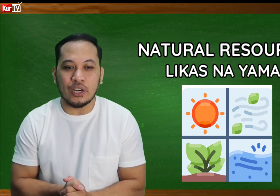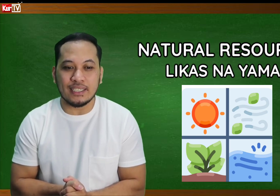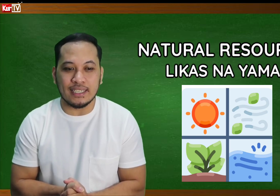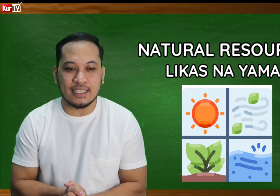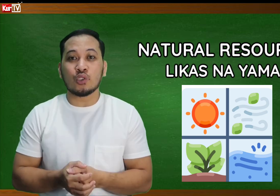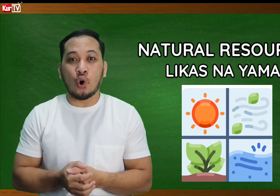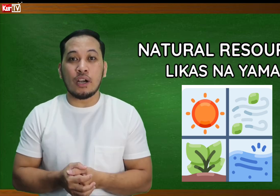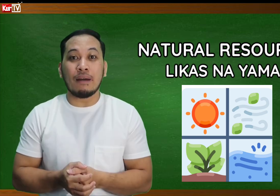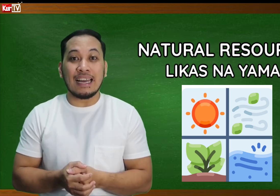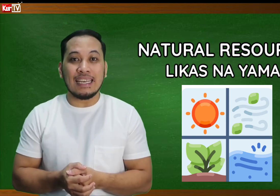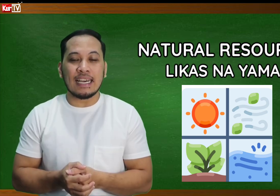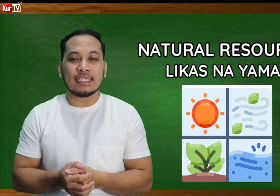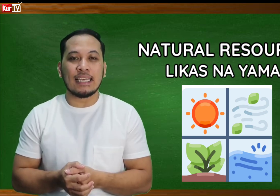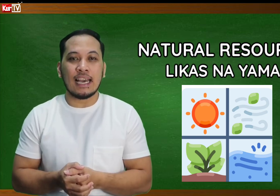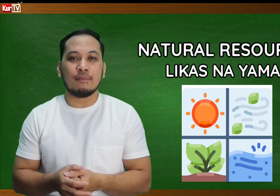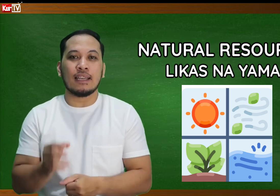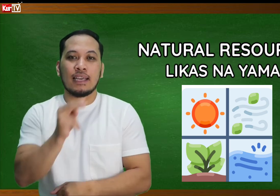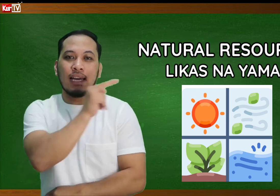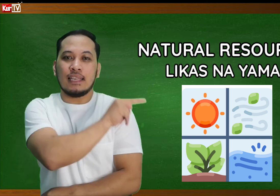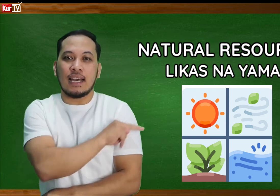resources or mga likas na yaman. Ayan,